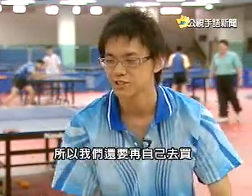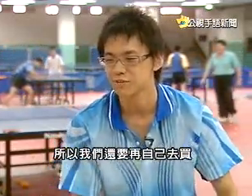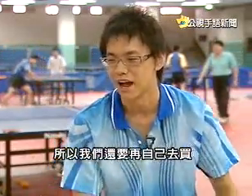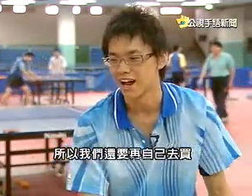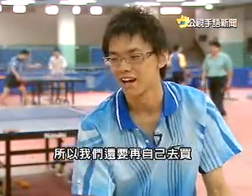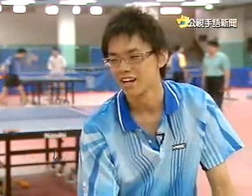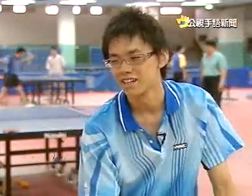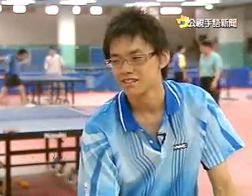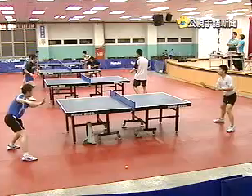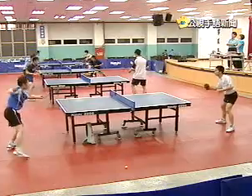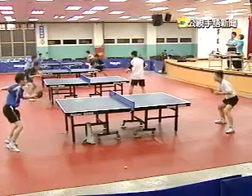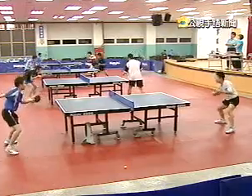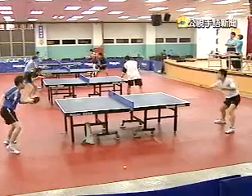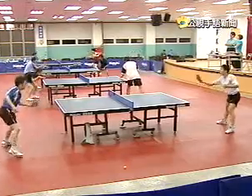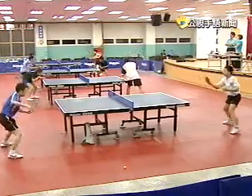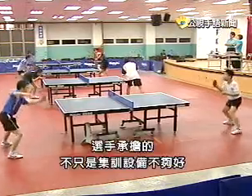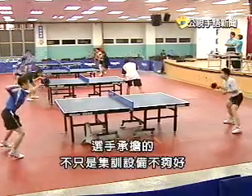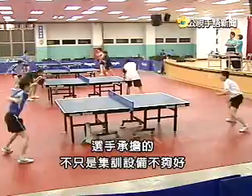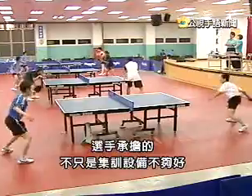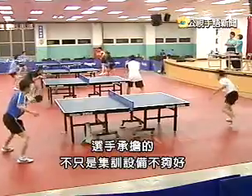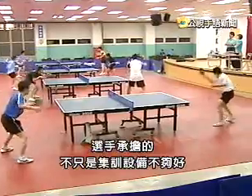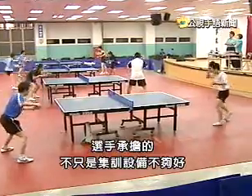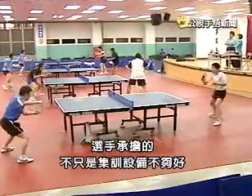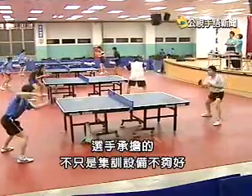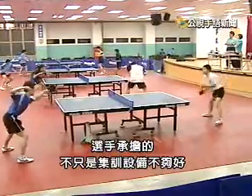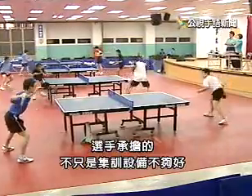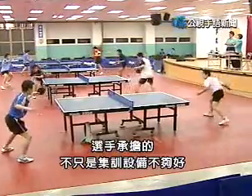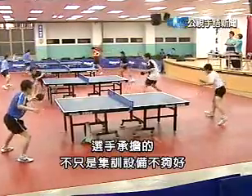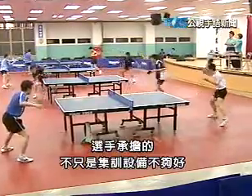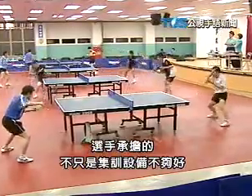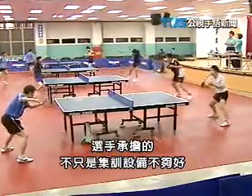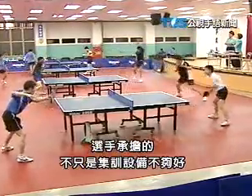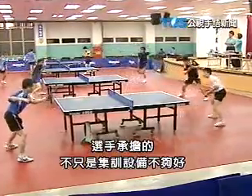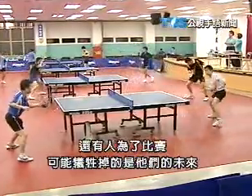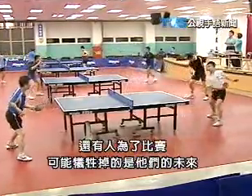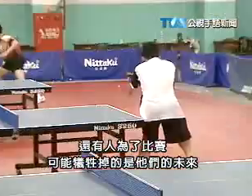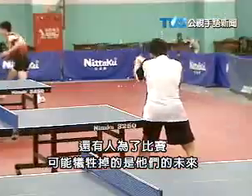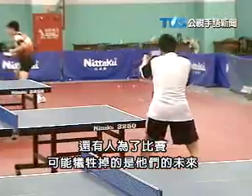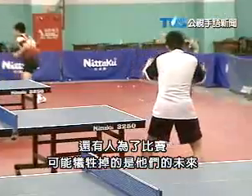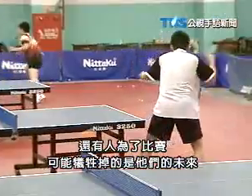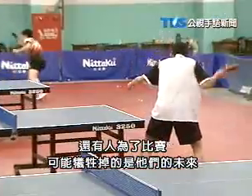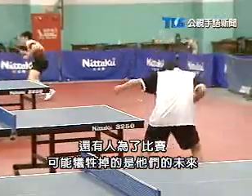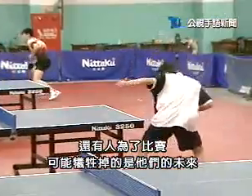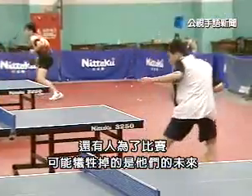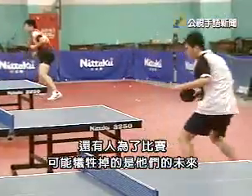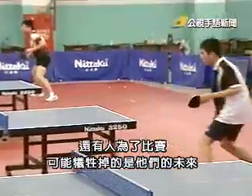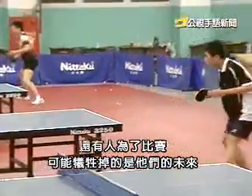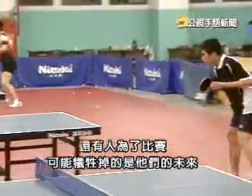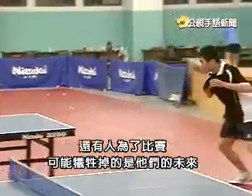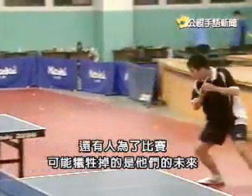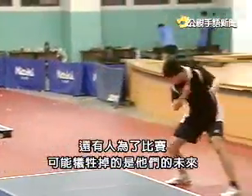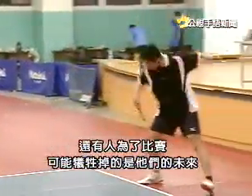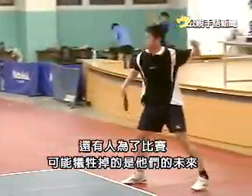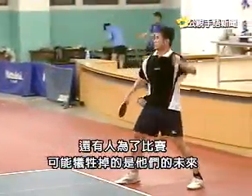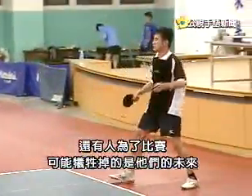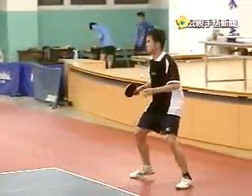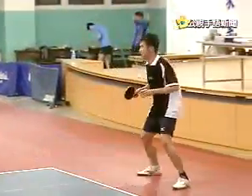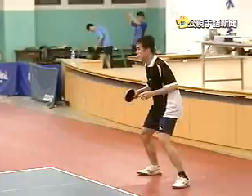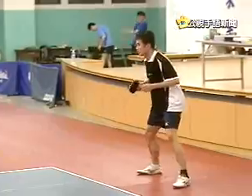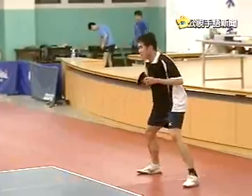嘛。 选手承担的不只是集训设备不够好，还有人为了比赛可能牺牲掉的是他们的未来。在2005年